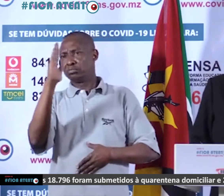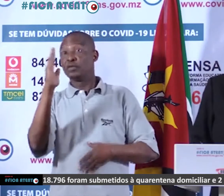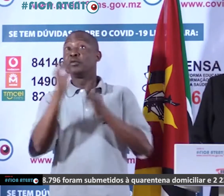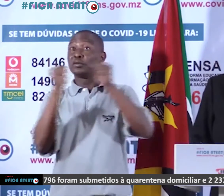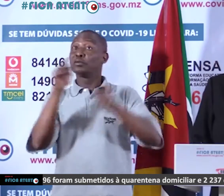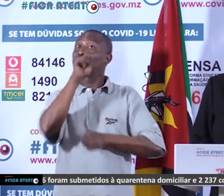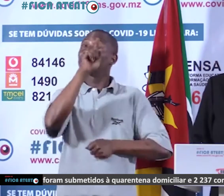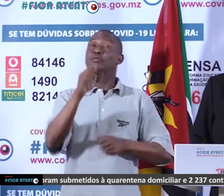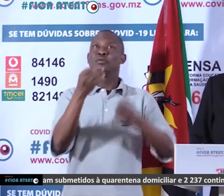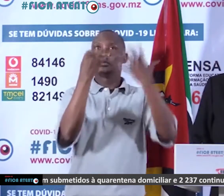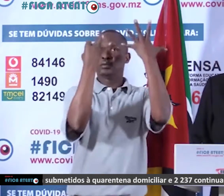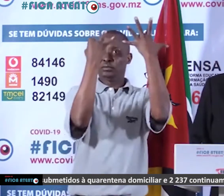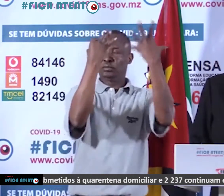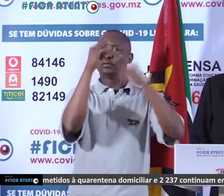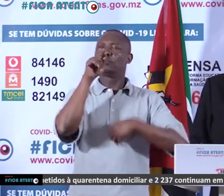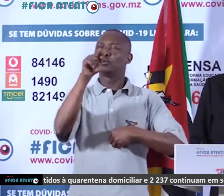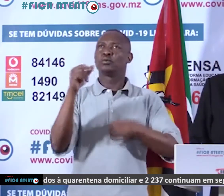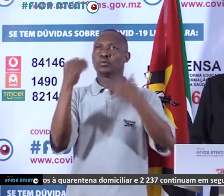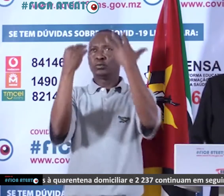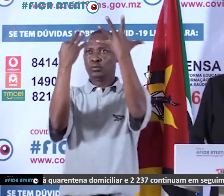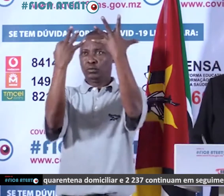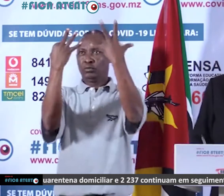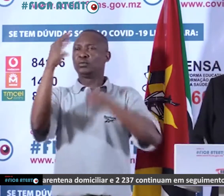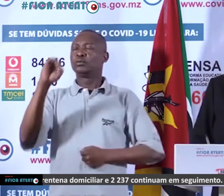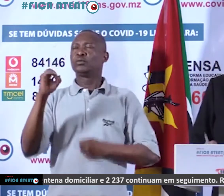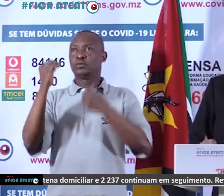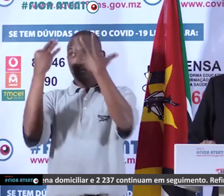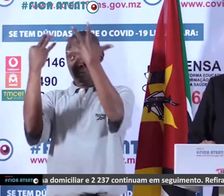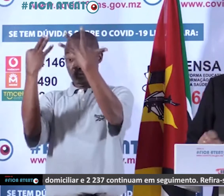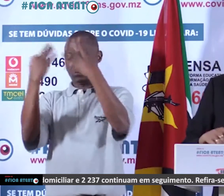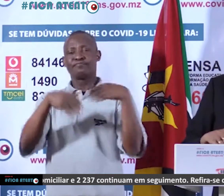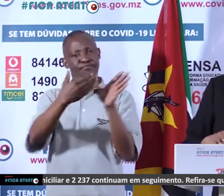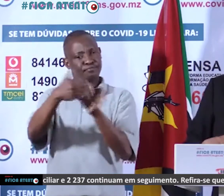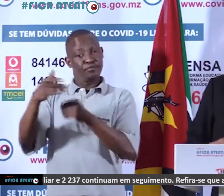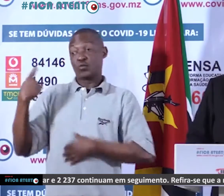7.808 casos tinham ocorrido nas últimas 24 horas.